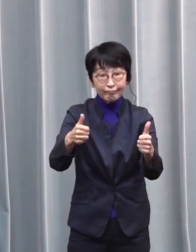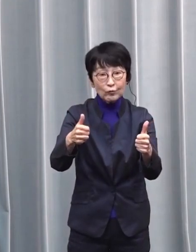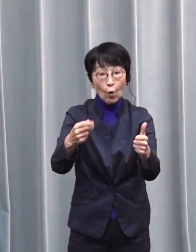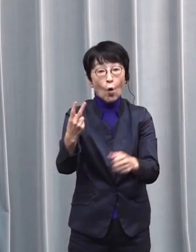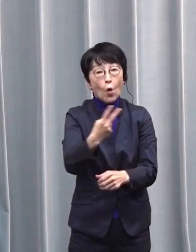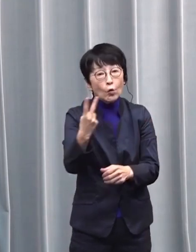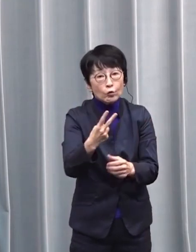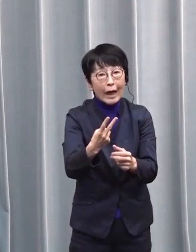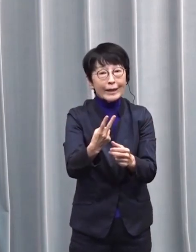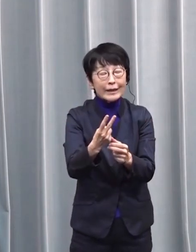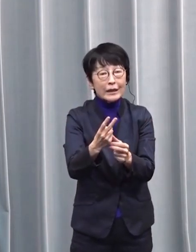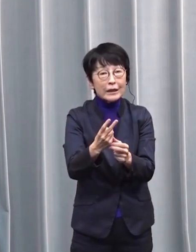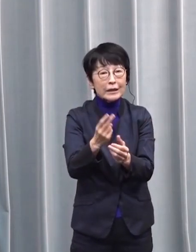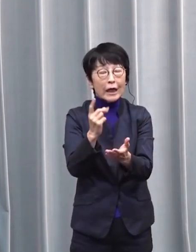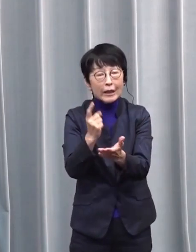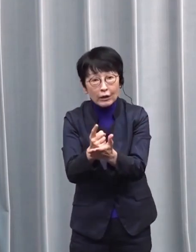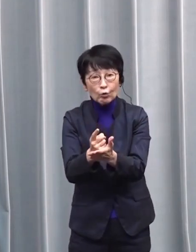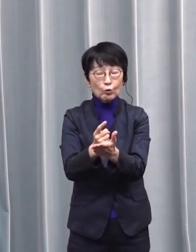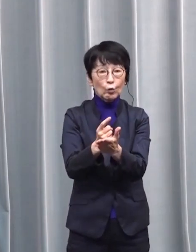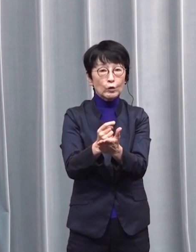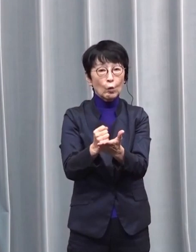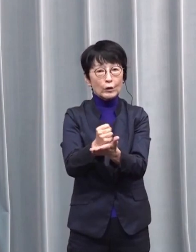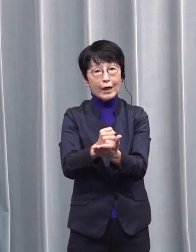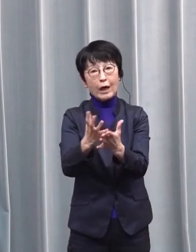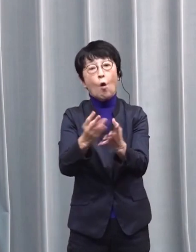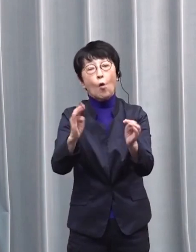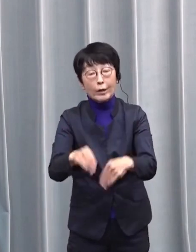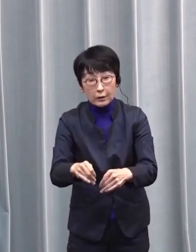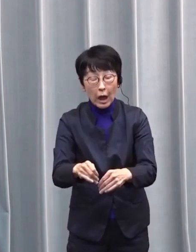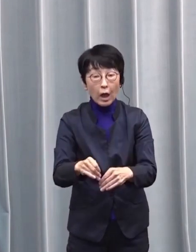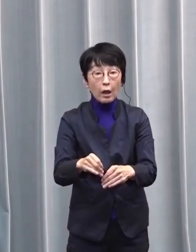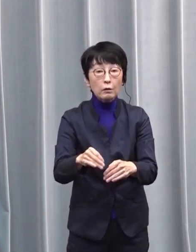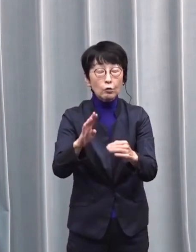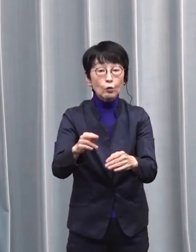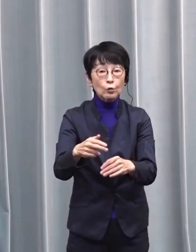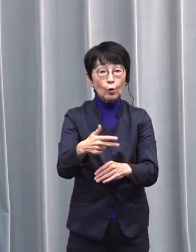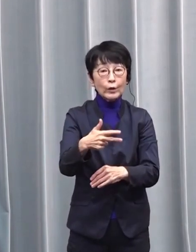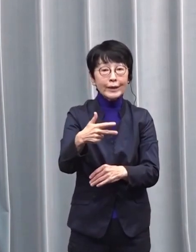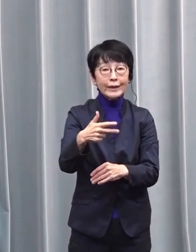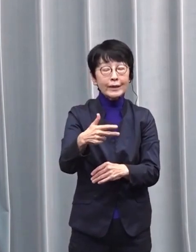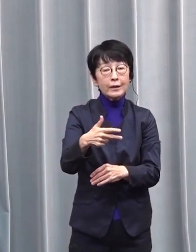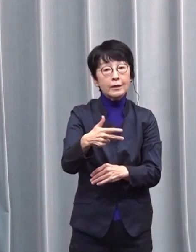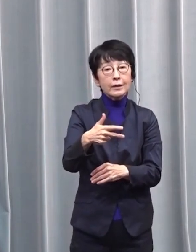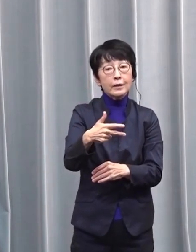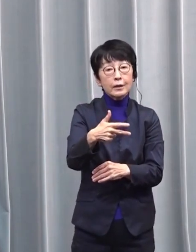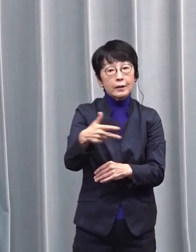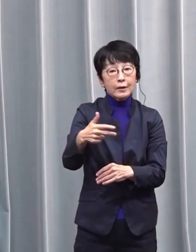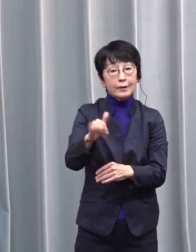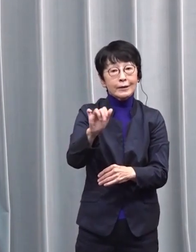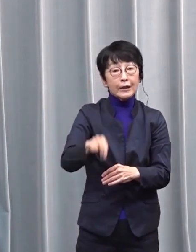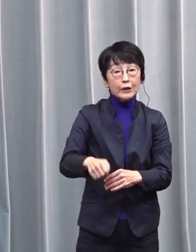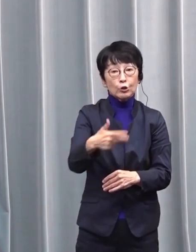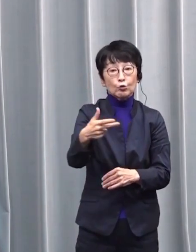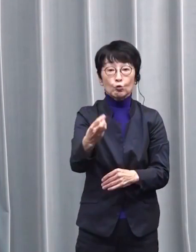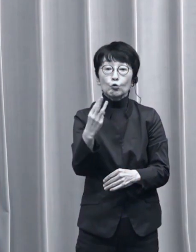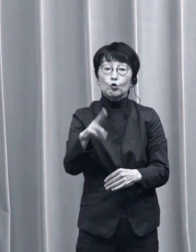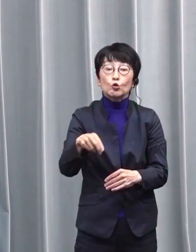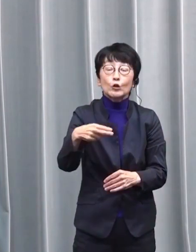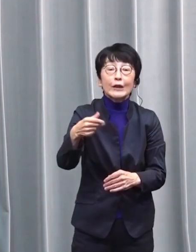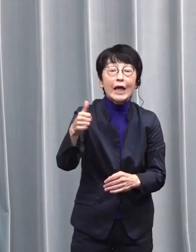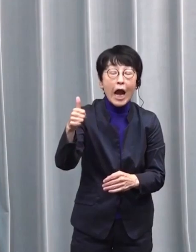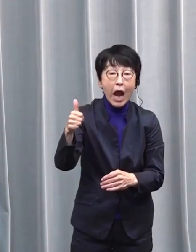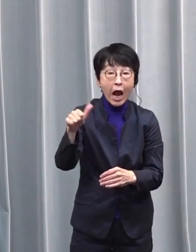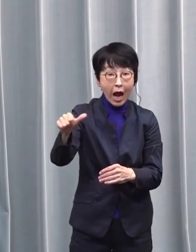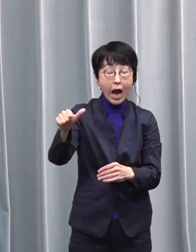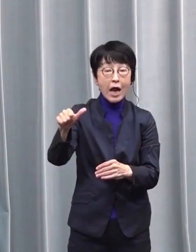った、その中で2回の記憶として、ジャニーズジュニアの、売れっ子のタレントさん自身がですね、 性加害を起こして